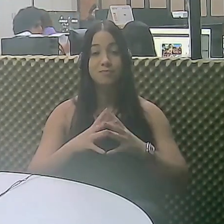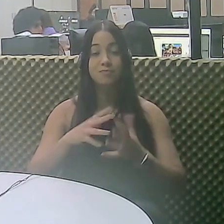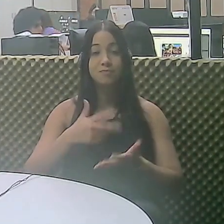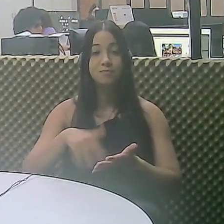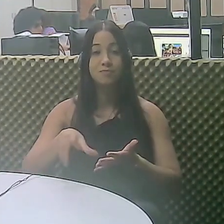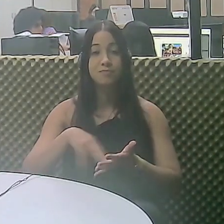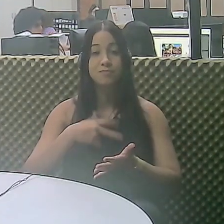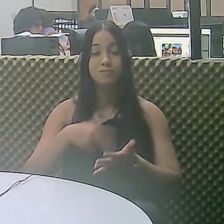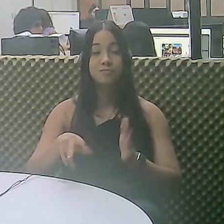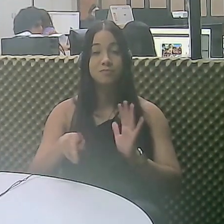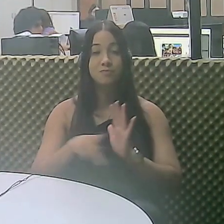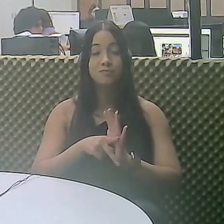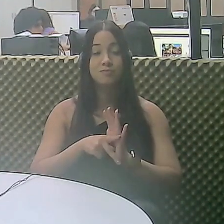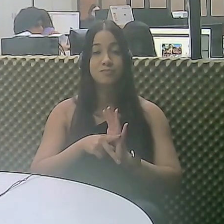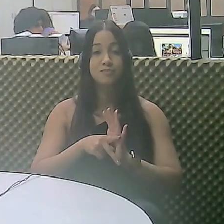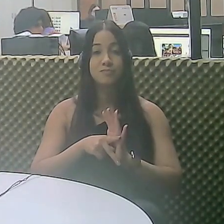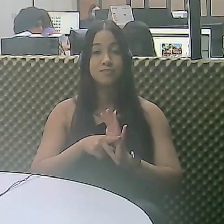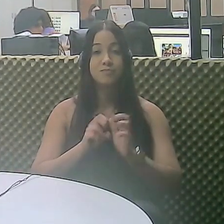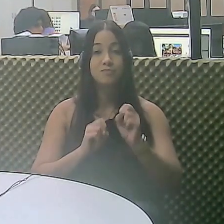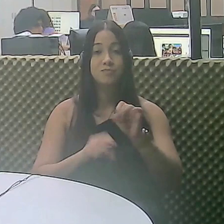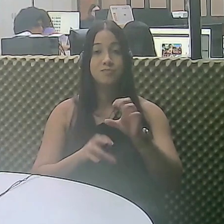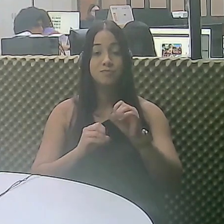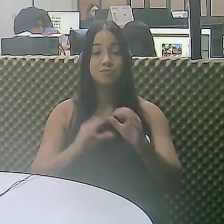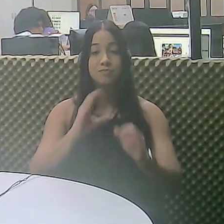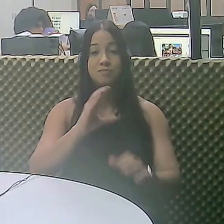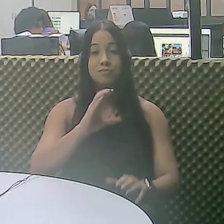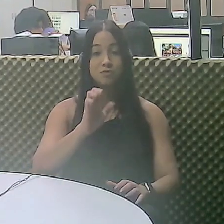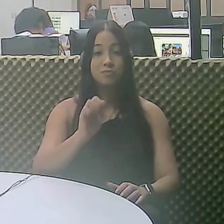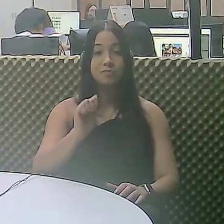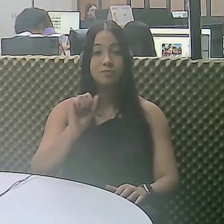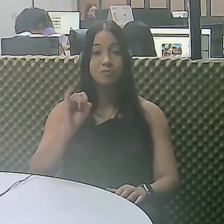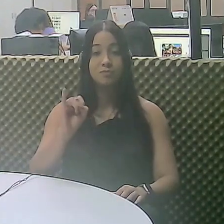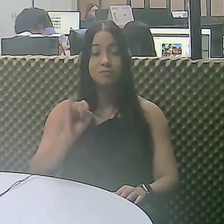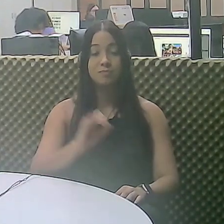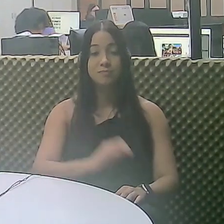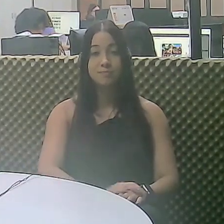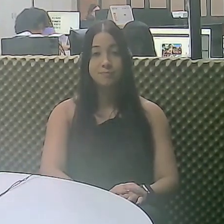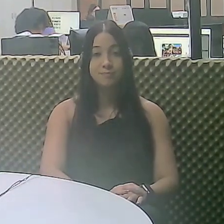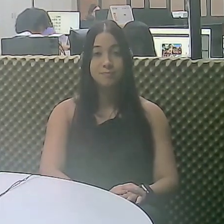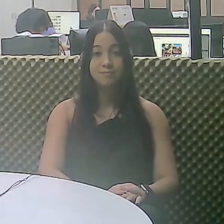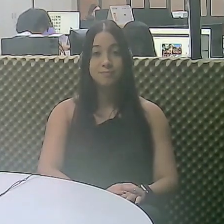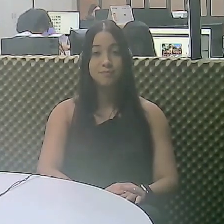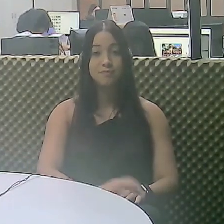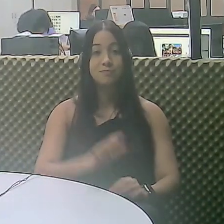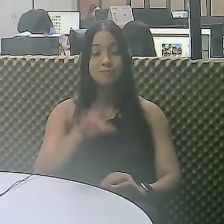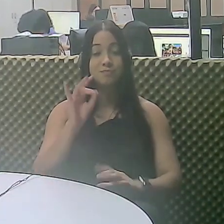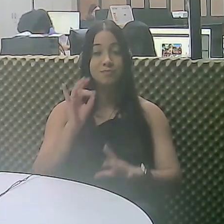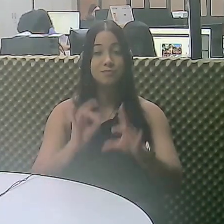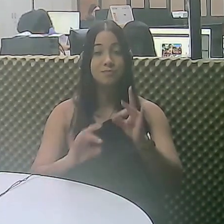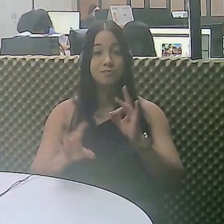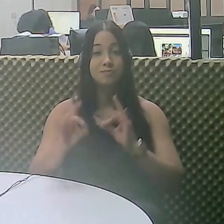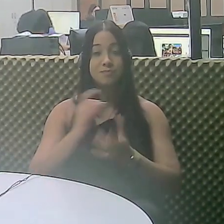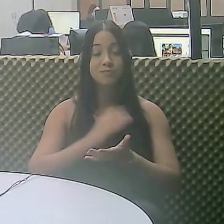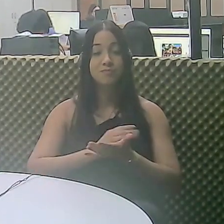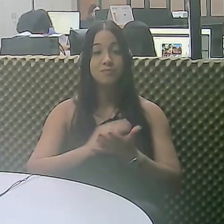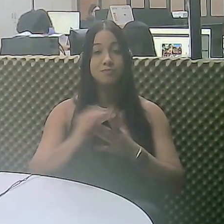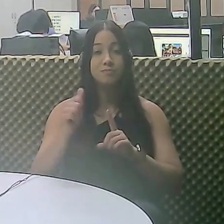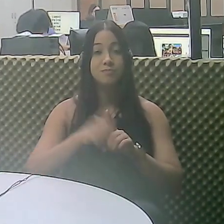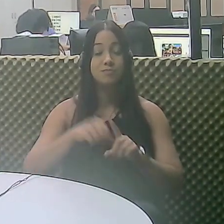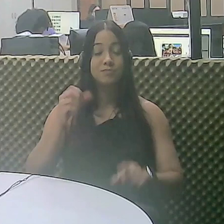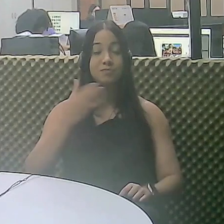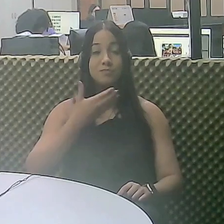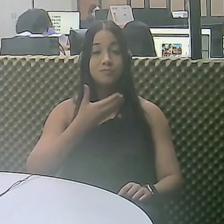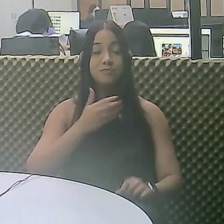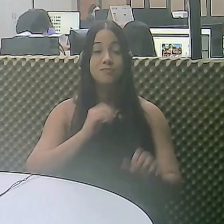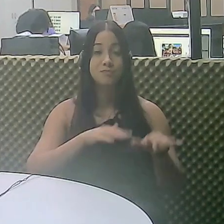dança do ventre nos centros educacionais de assistência integrada ao idoso os seais as seletivas tiveram início no mês de setembro para